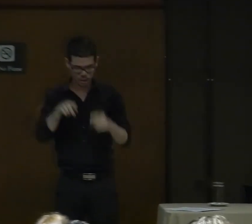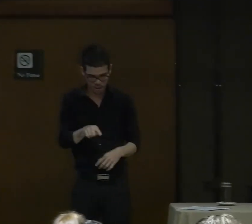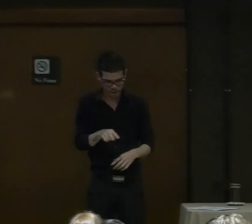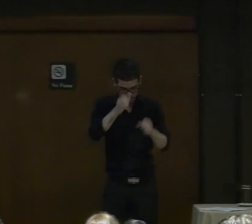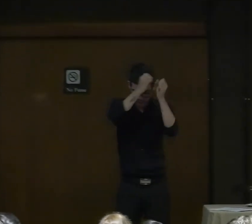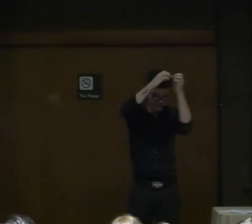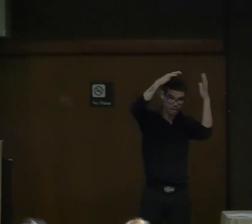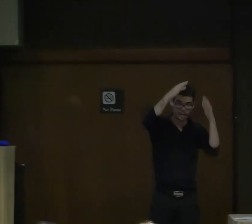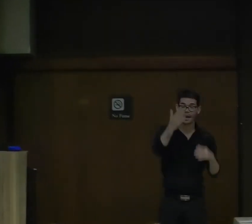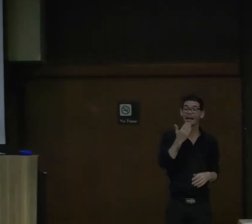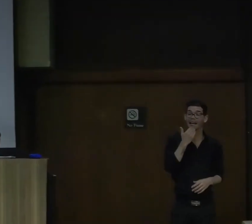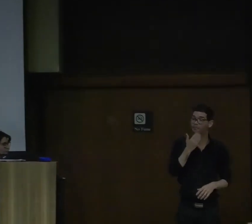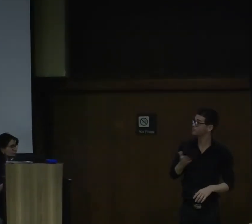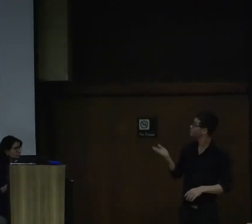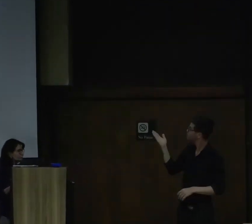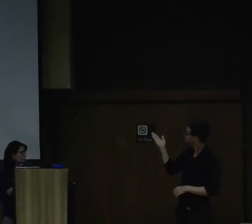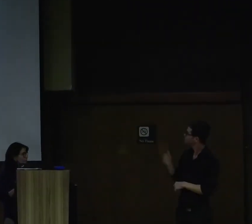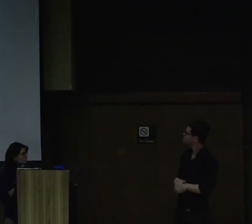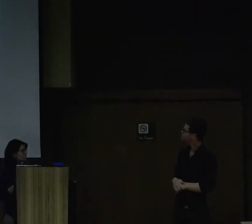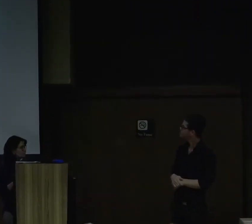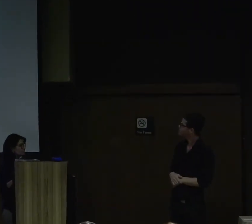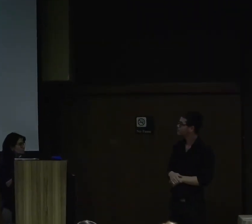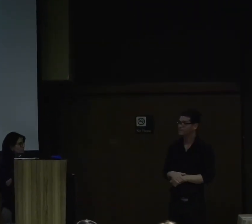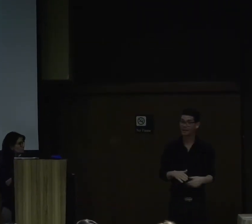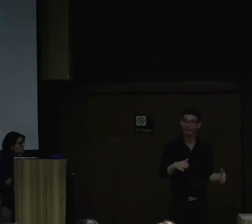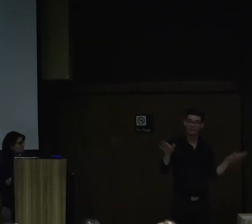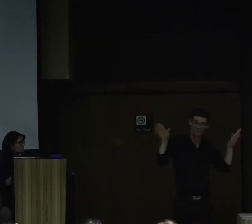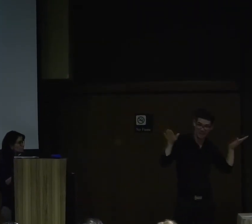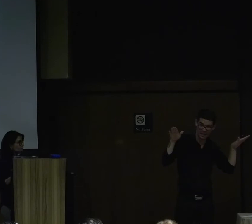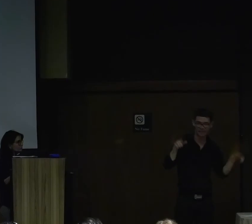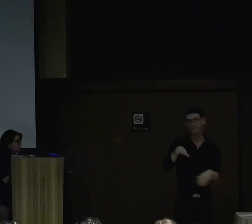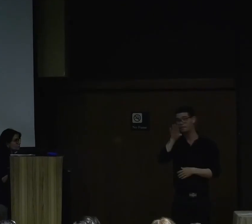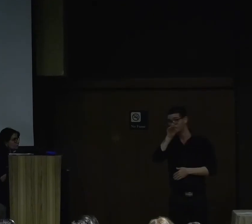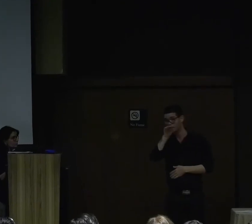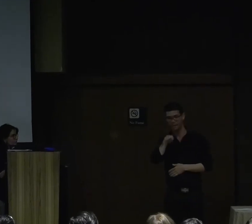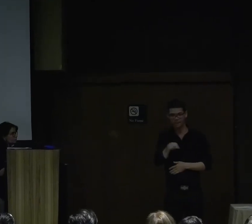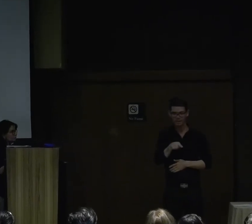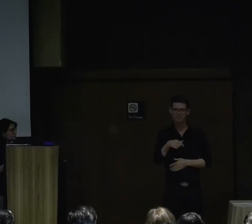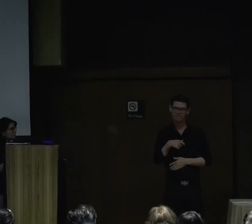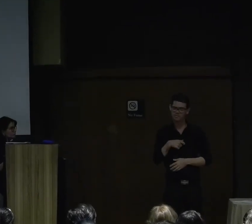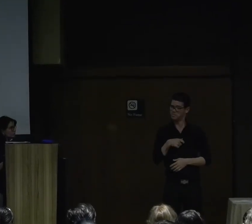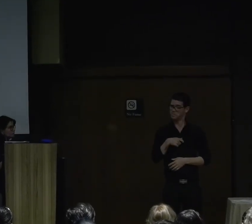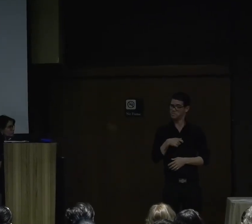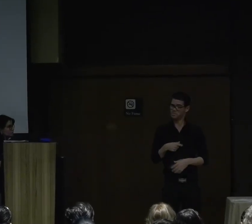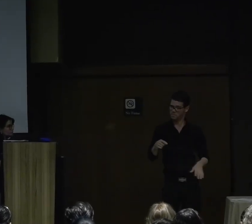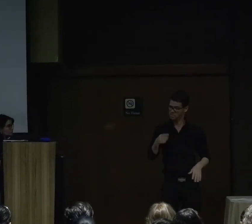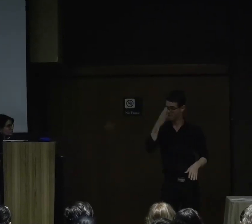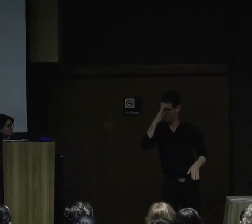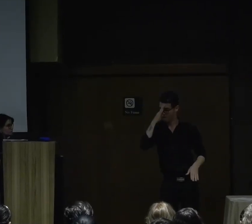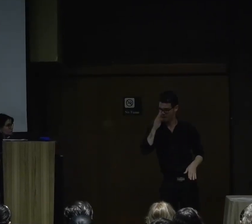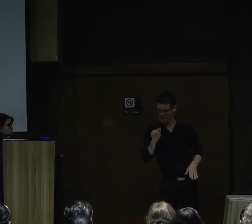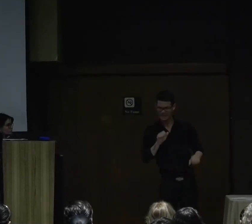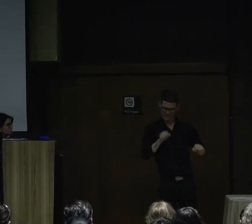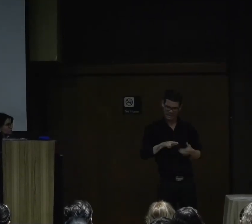pájaro y pato, aquí la respuesta es sí, estas dos palabras se relacionan en el significado, pero además las